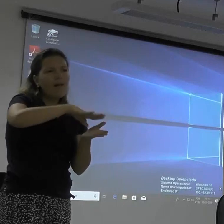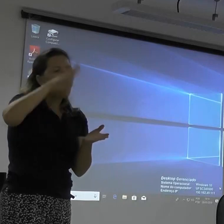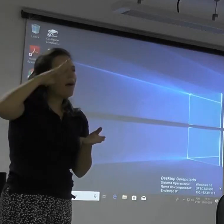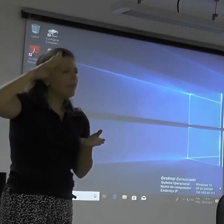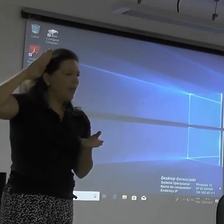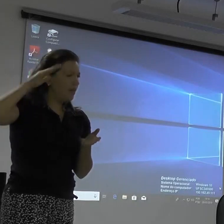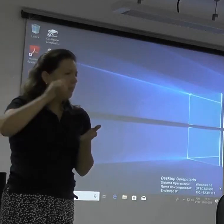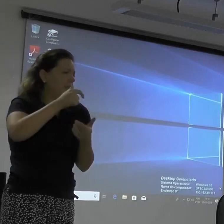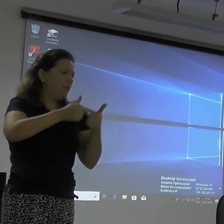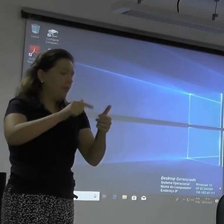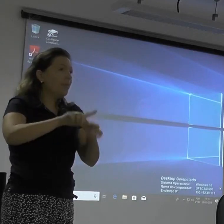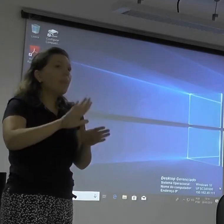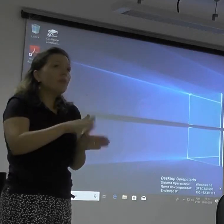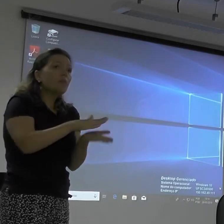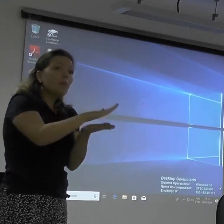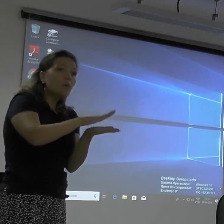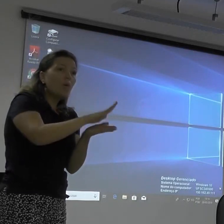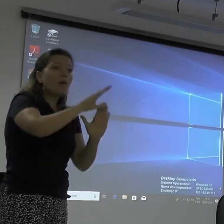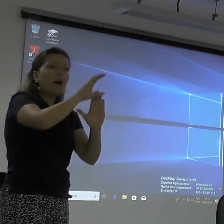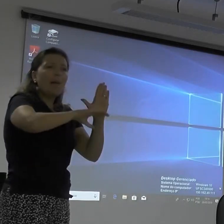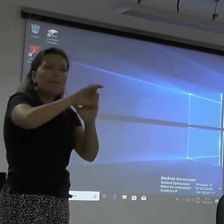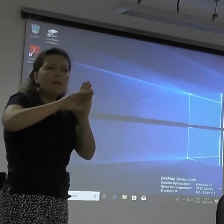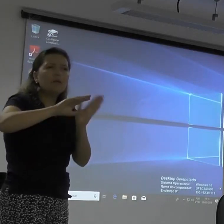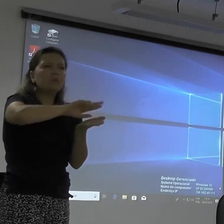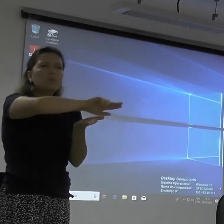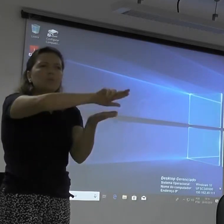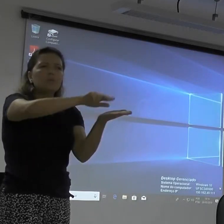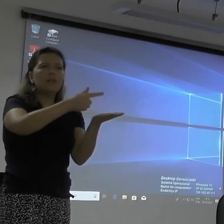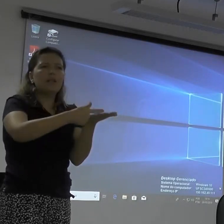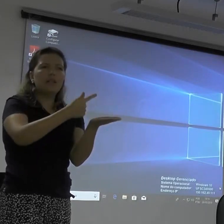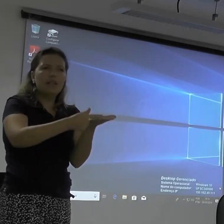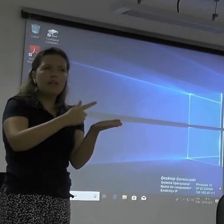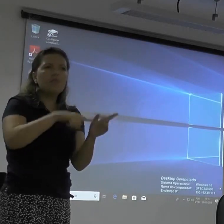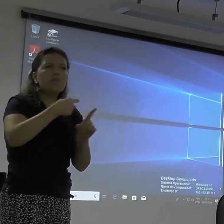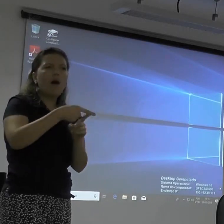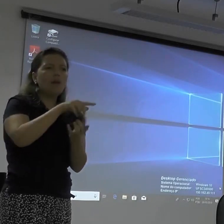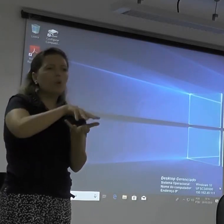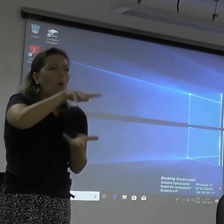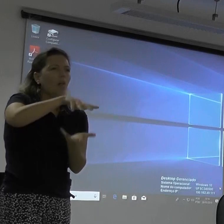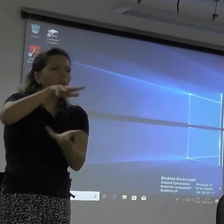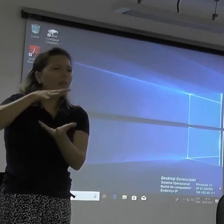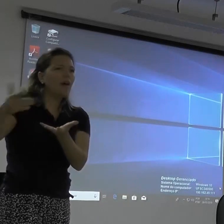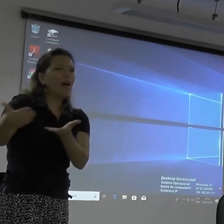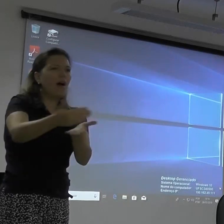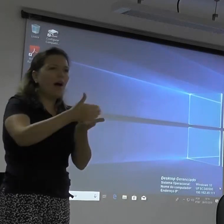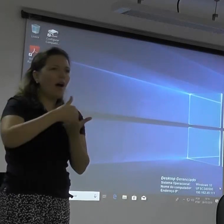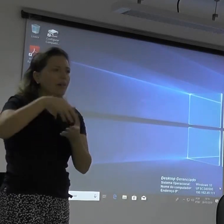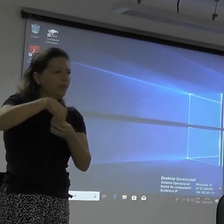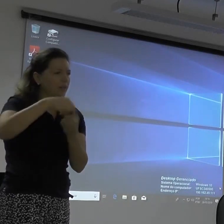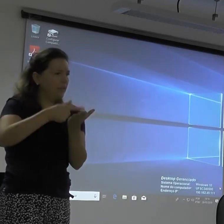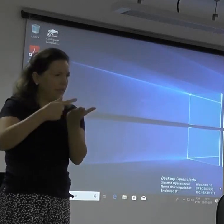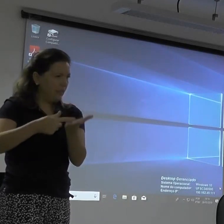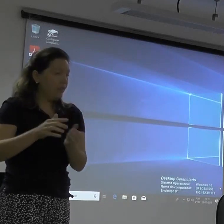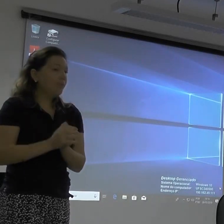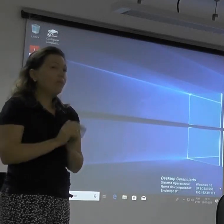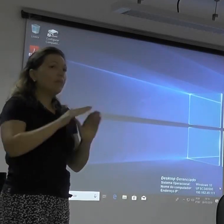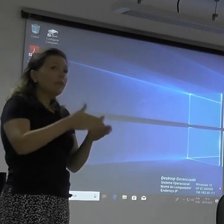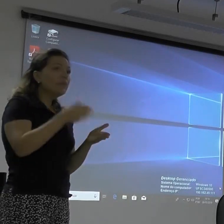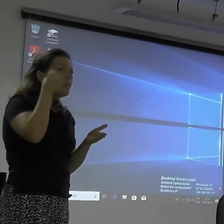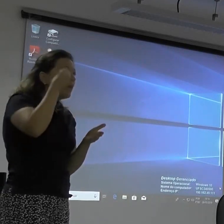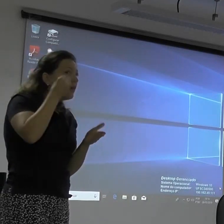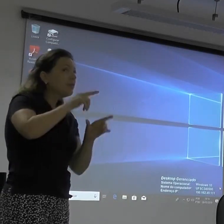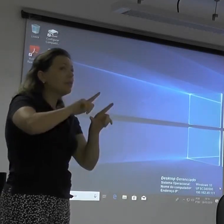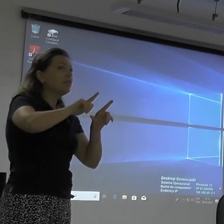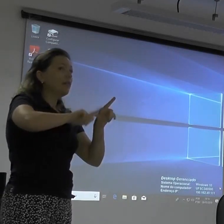vários capítulos de livros, artigos e organizou coletâneas publicadas em livros. Tem experiência na área de letras, com ênfase na